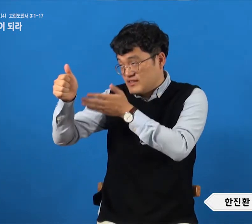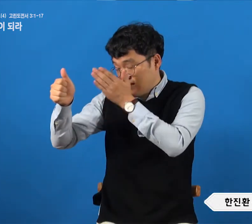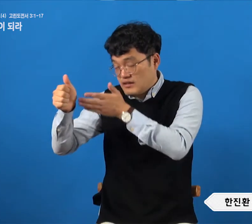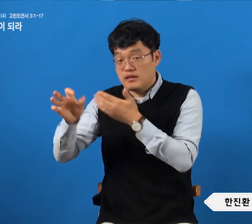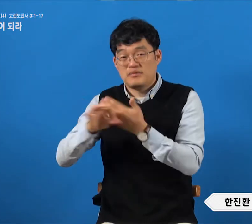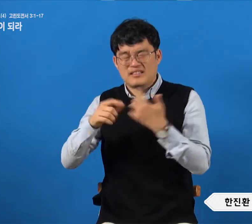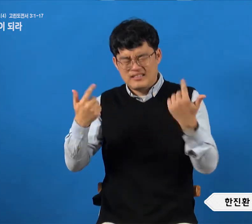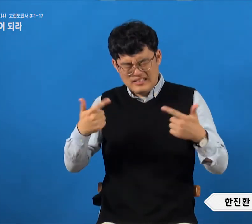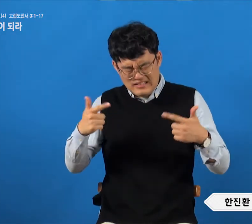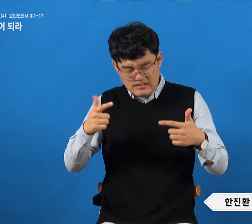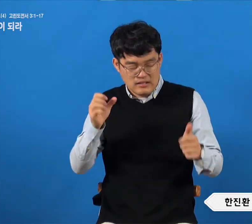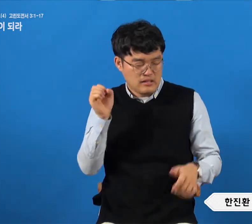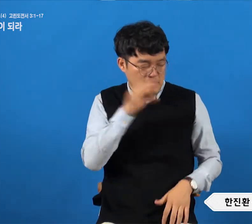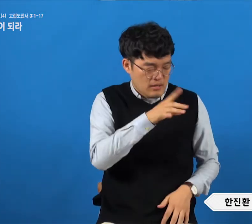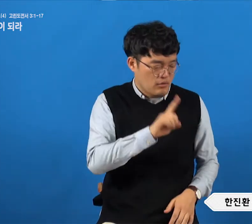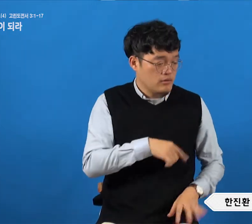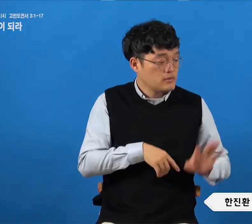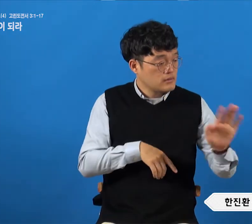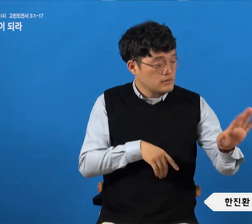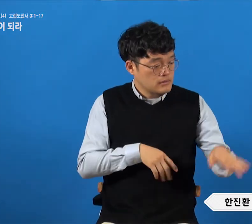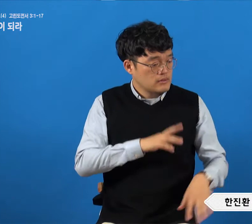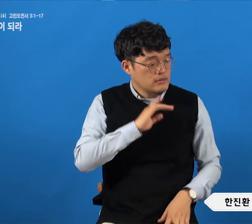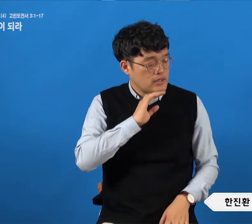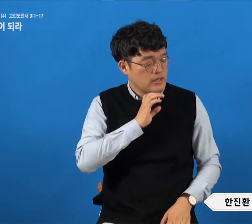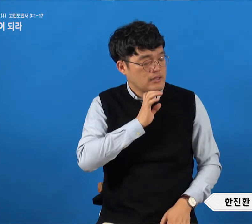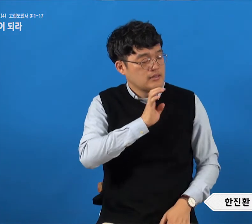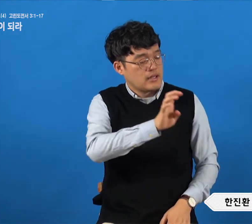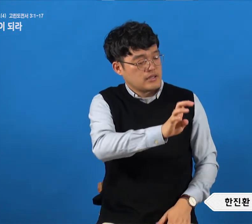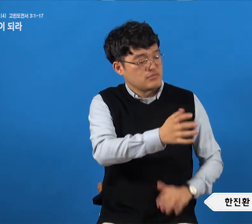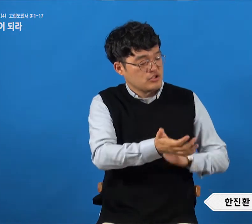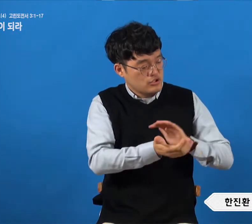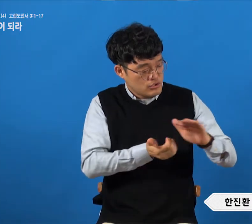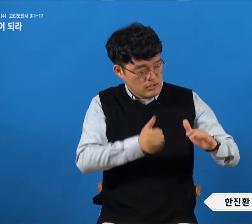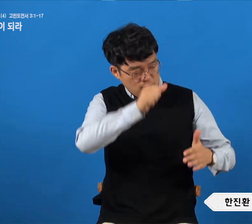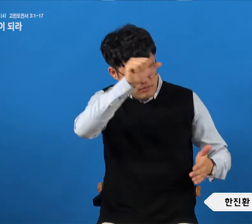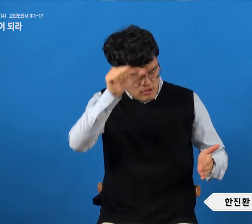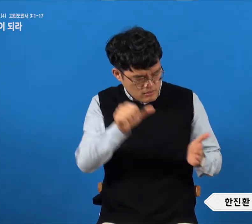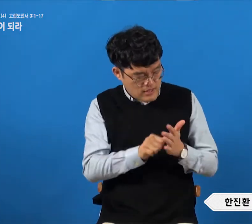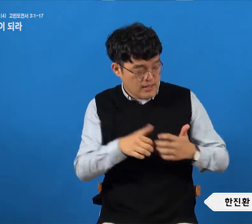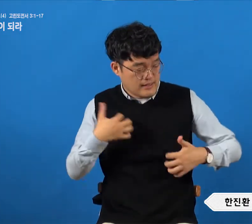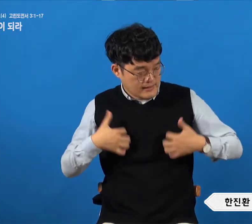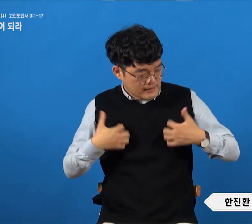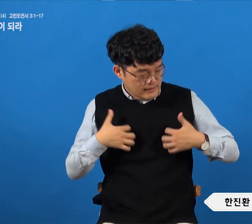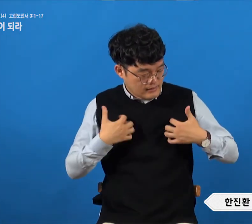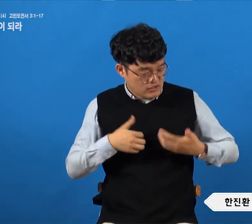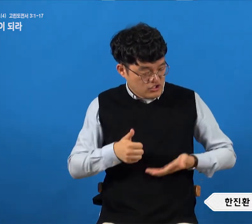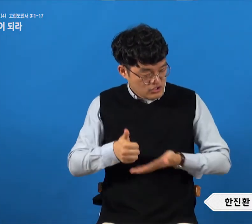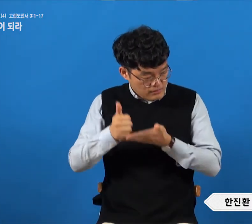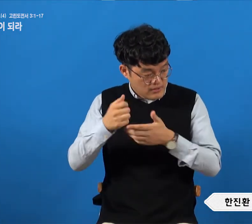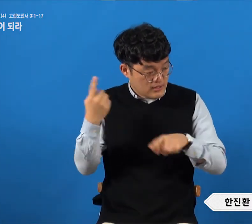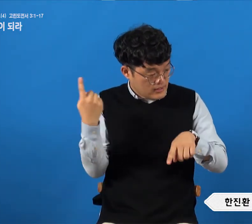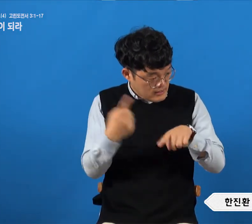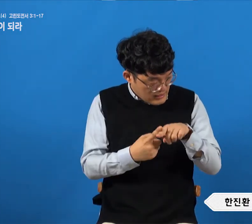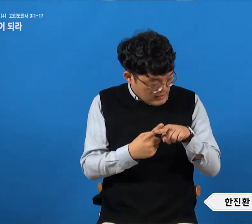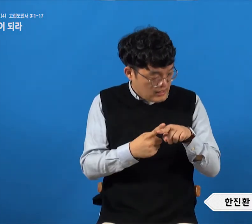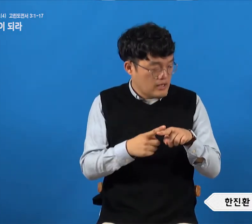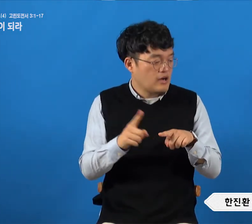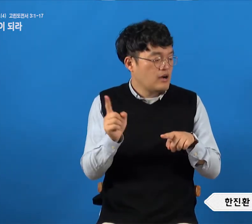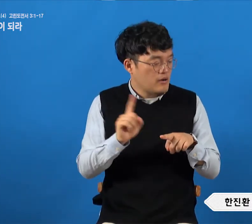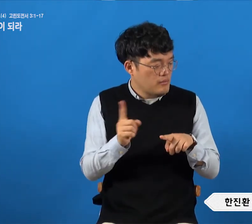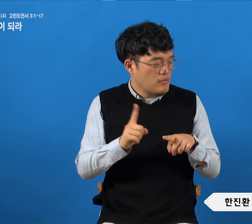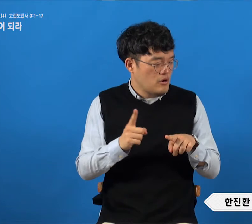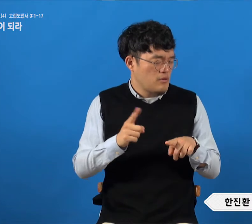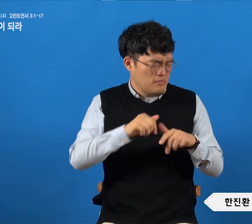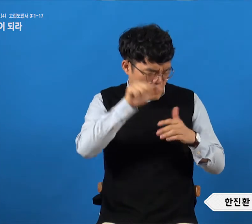늘 이렇게 말씀하십니다. 40이 되기 전에 평생 기쁨으로 섬기다가 뼈를 묻을 수 있는